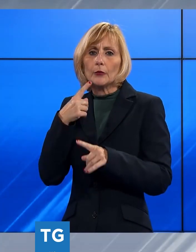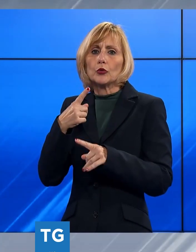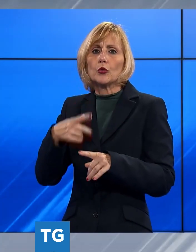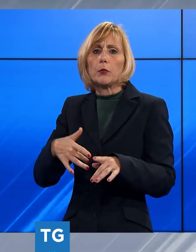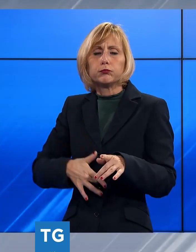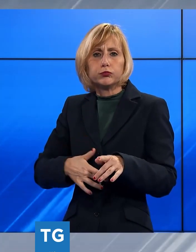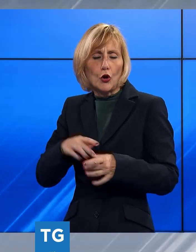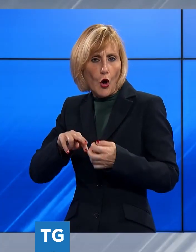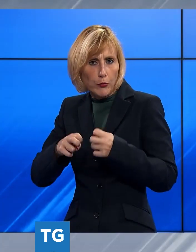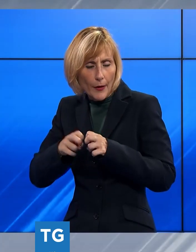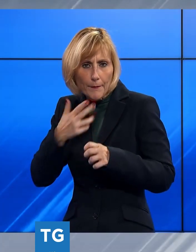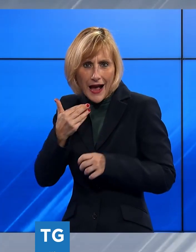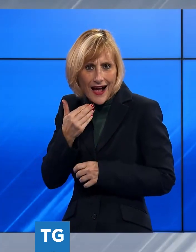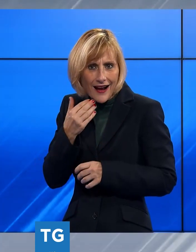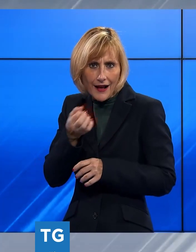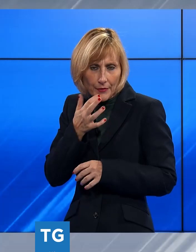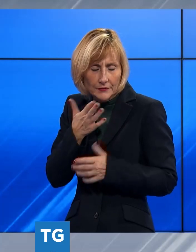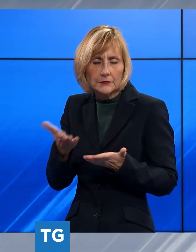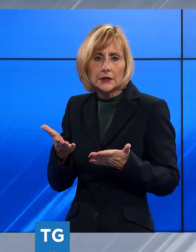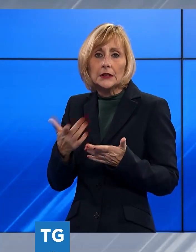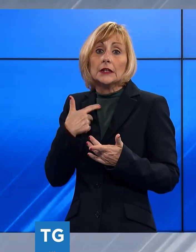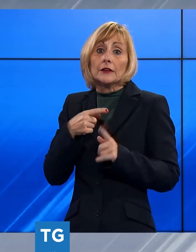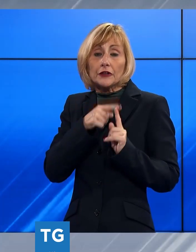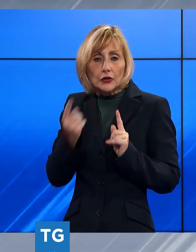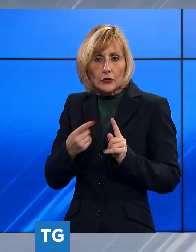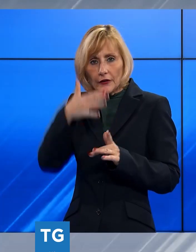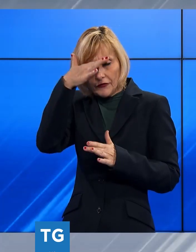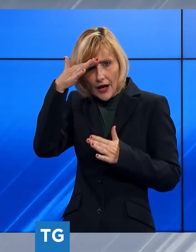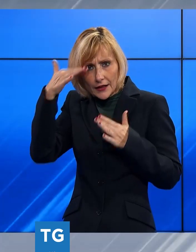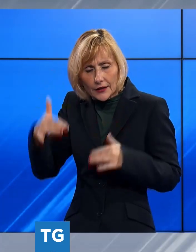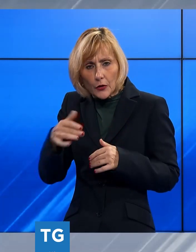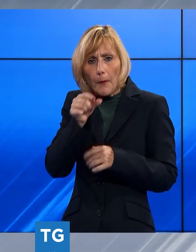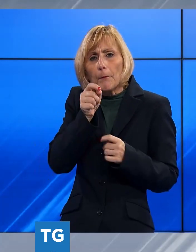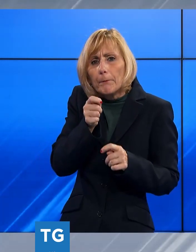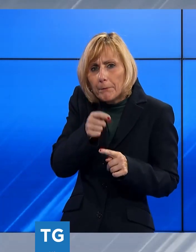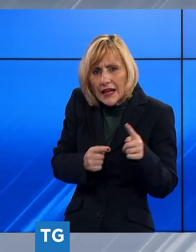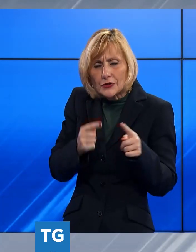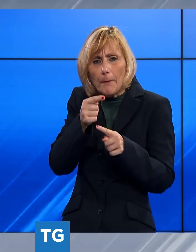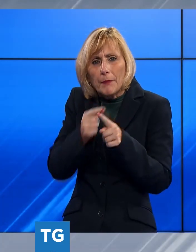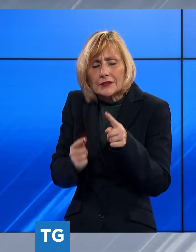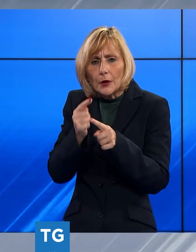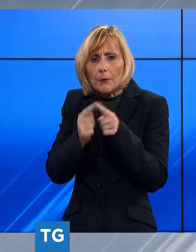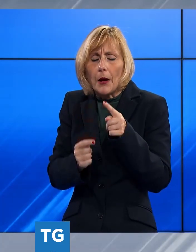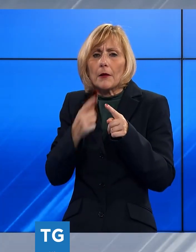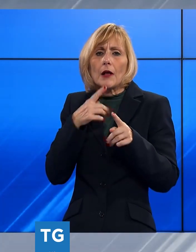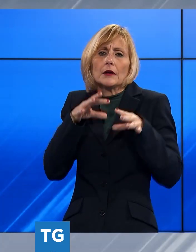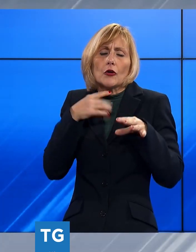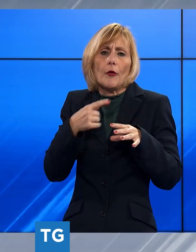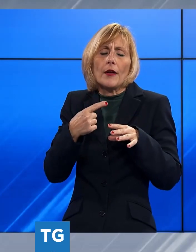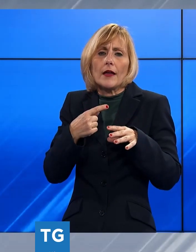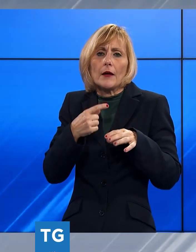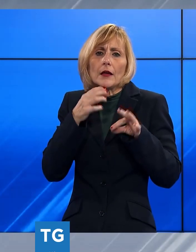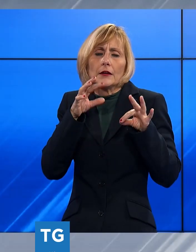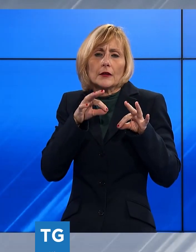Finora abbiamo risolto a Bocconi Magari te ne arrivano di una mattina tra una mattina una tipologia arrivata un qualche